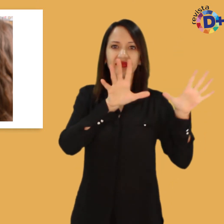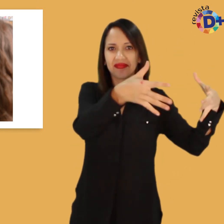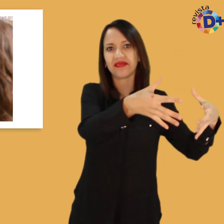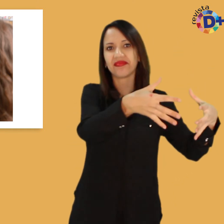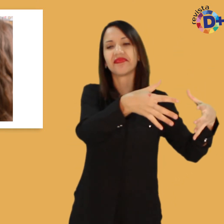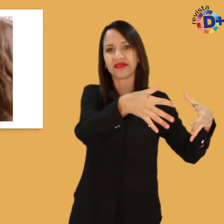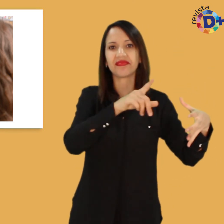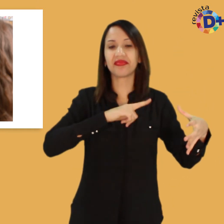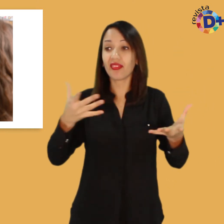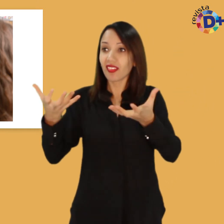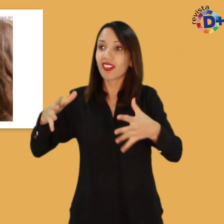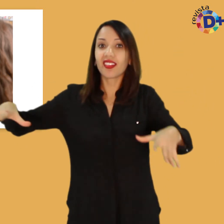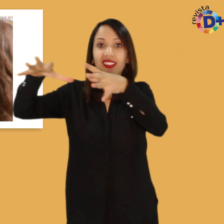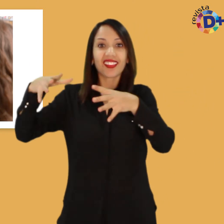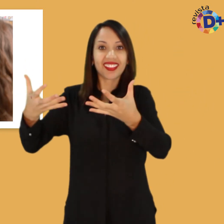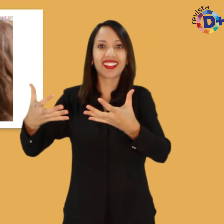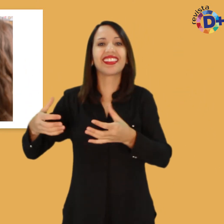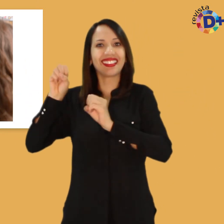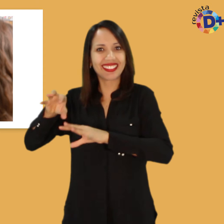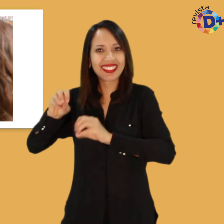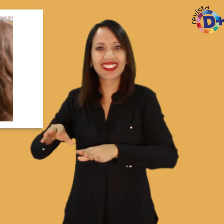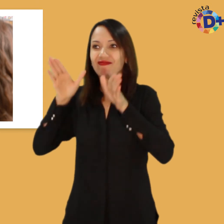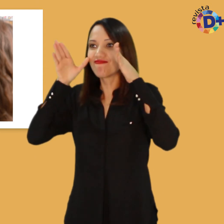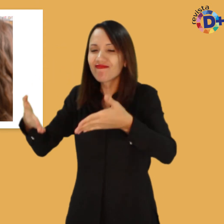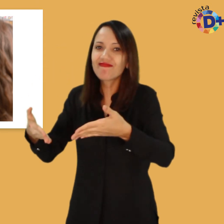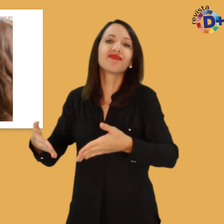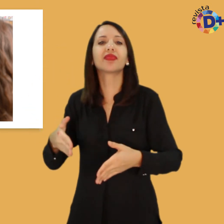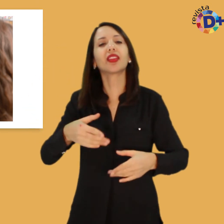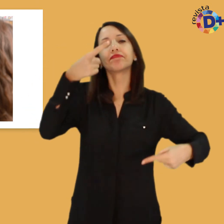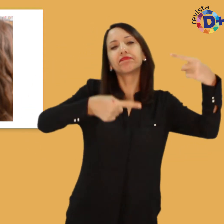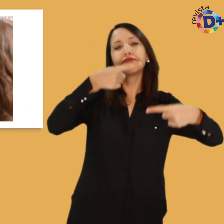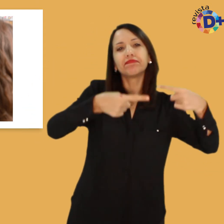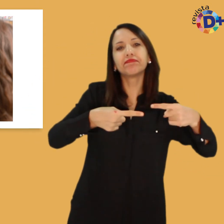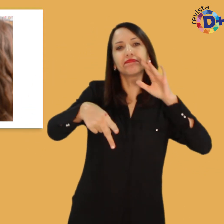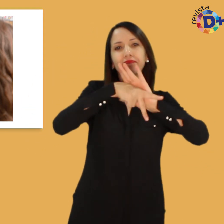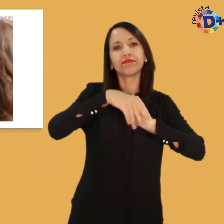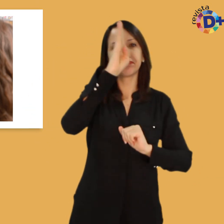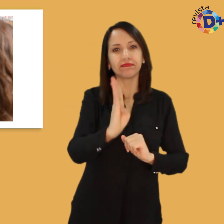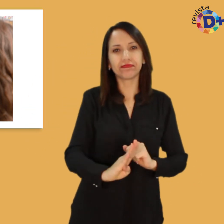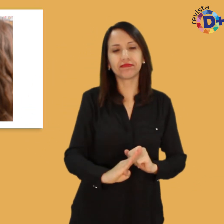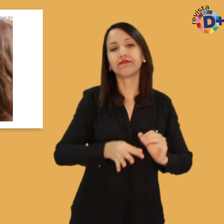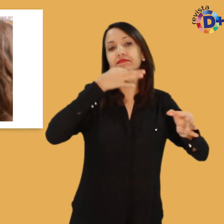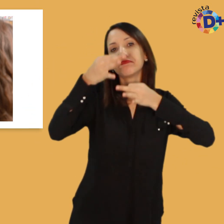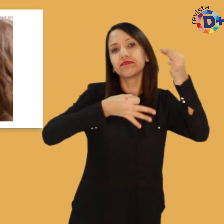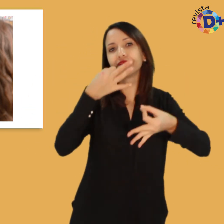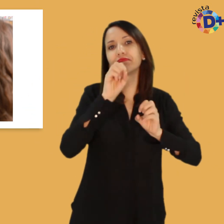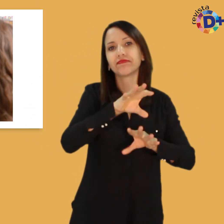querem uma educação exclusiva, as políticas públicas nacionais propõem-lhe a educação inclusiva. Não parece fácil